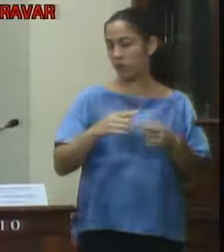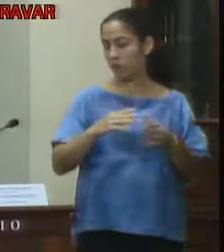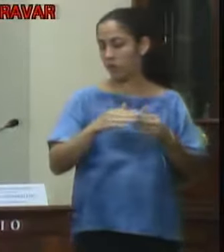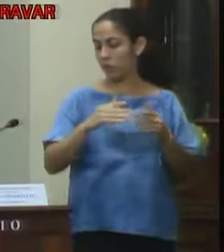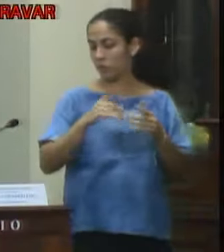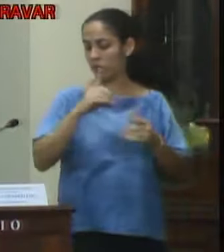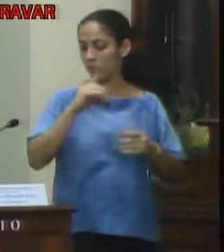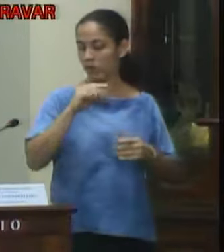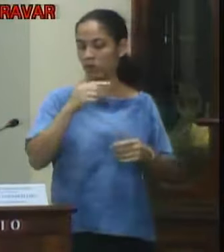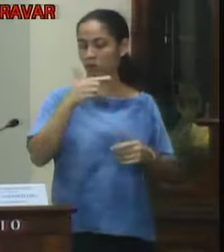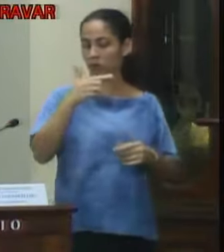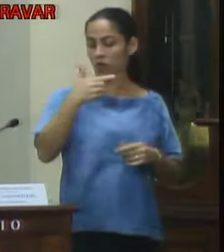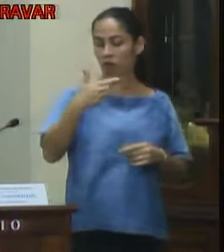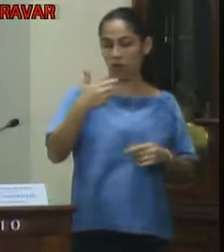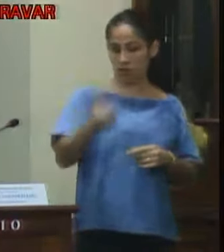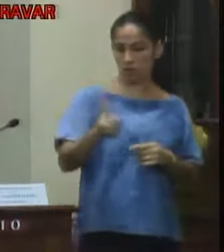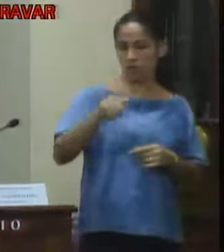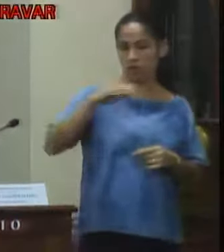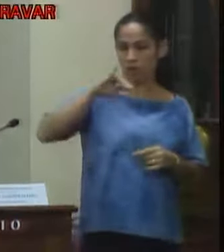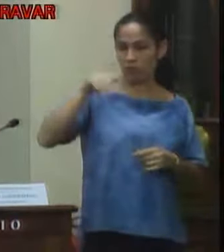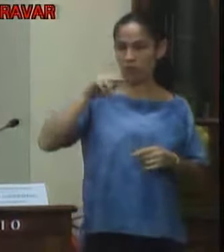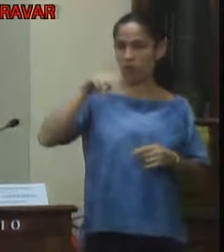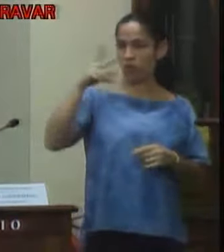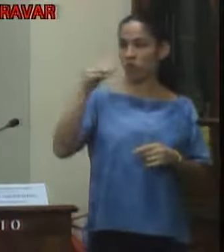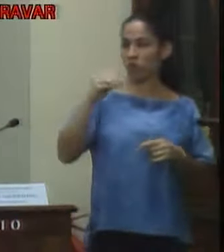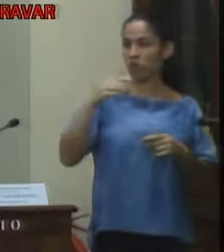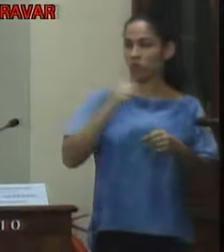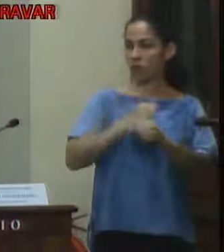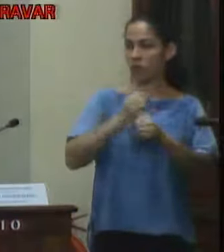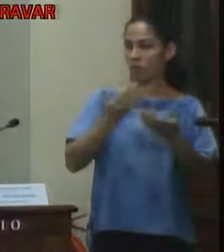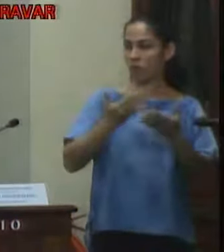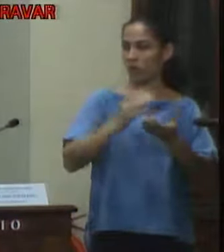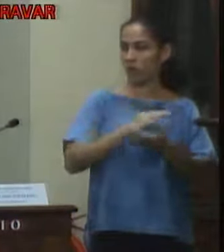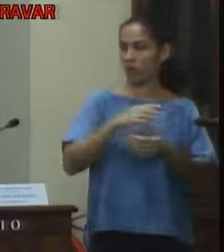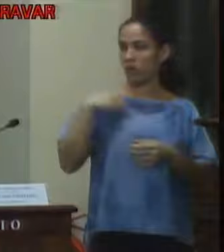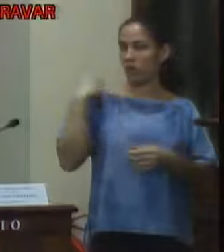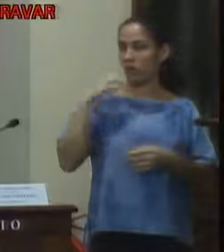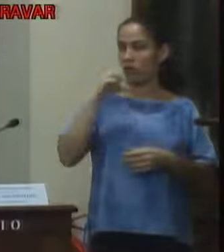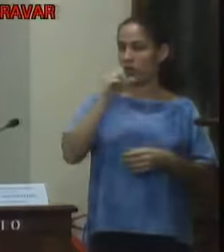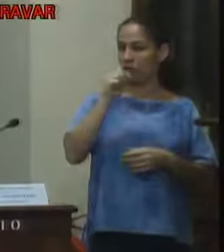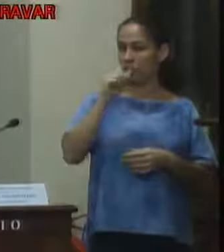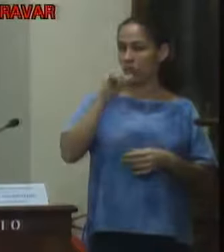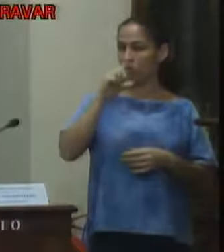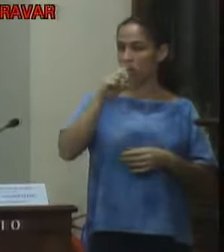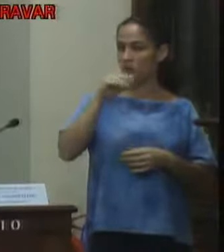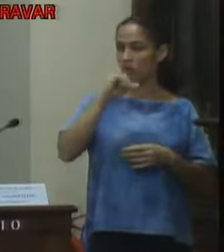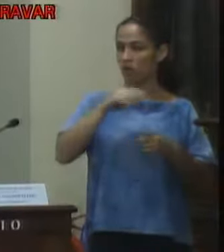consideração. Sala das Sessões, 6 de junho de 2018, vereador Silvio Graça.